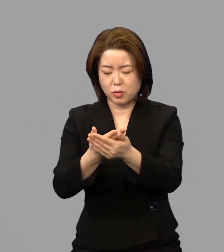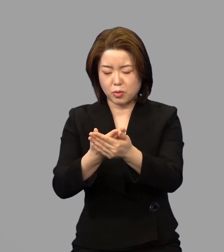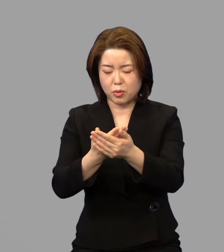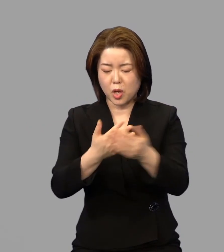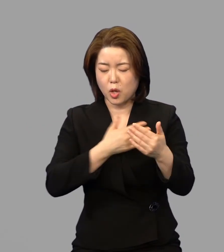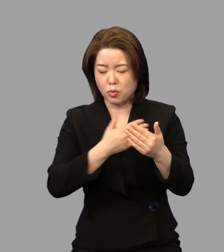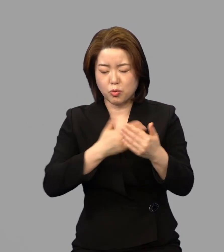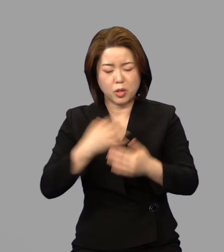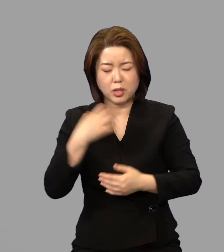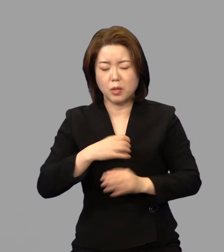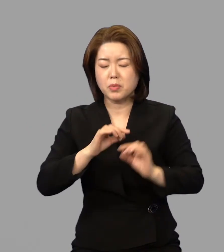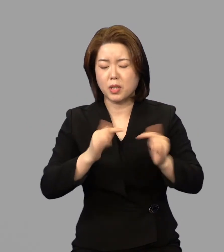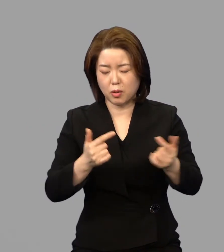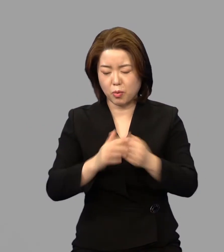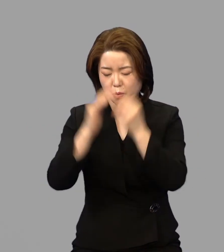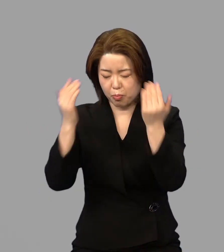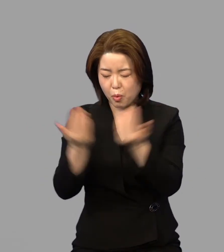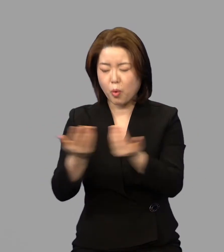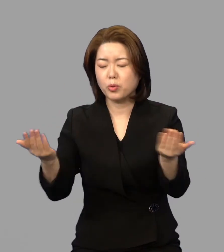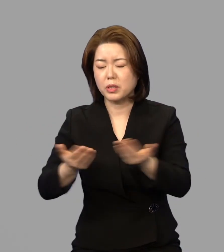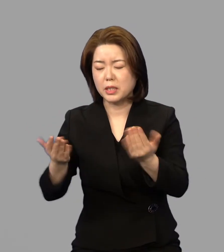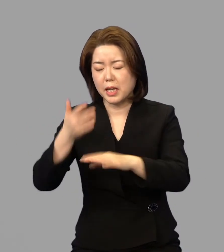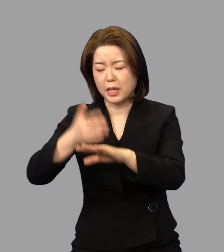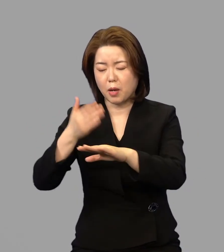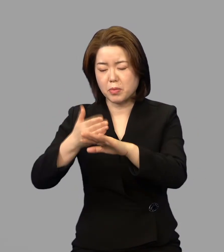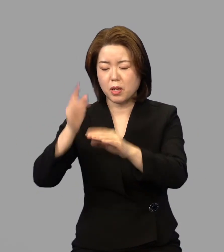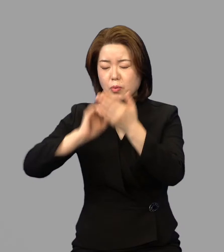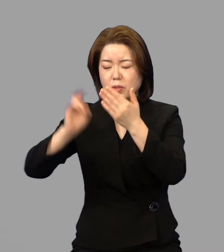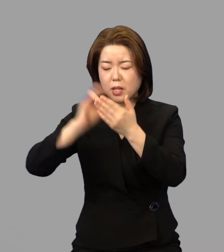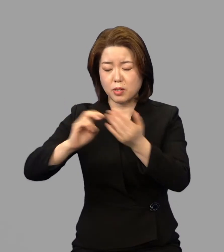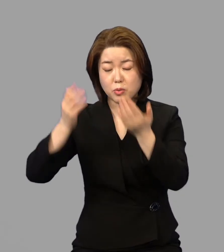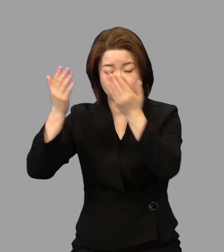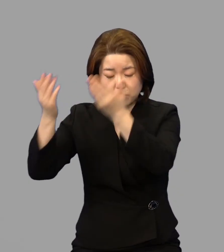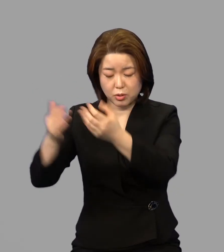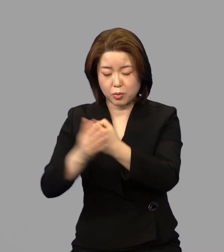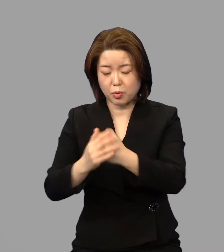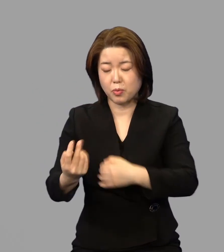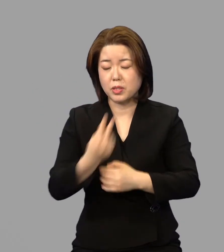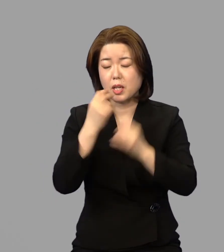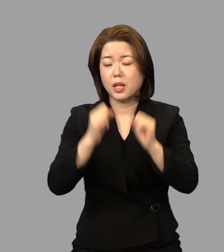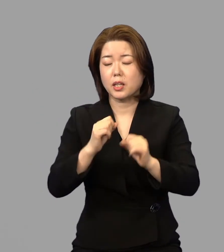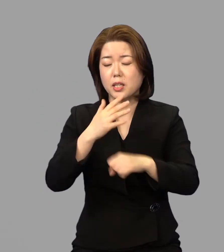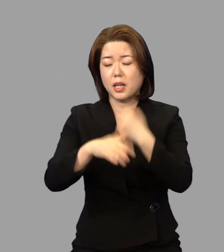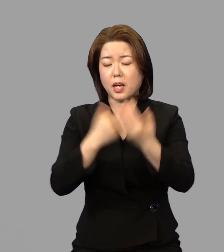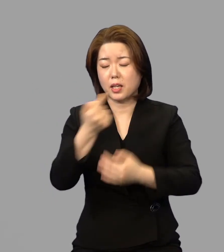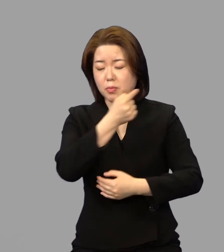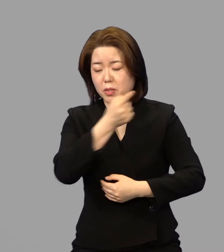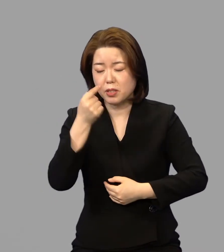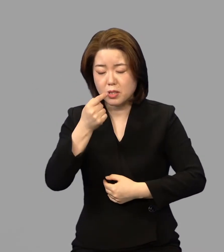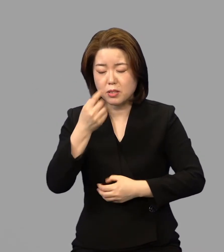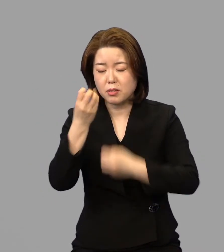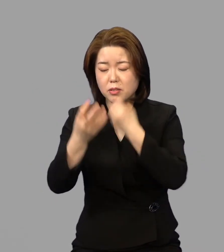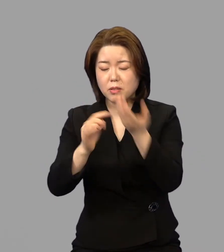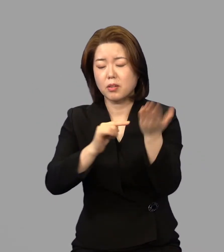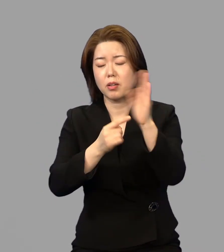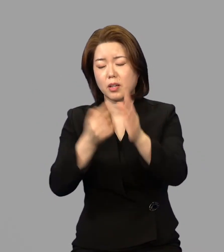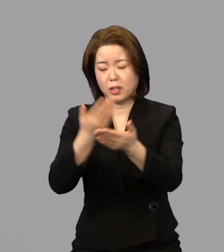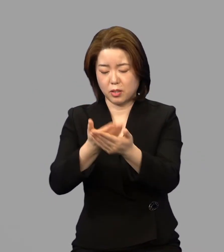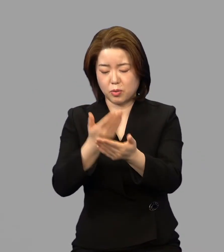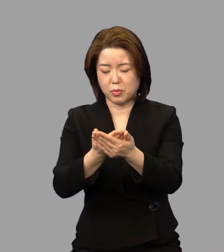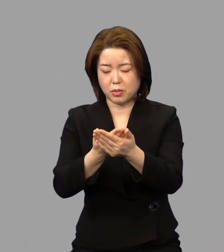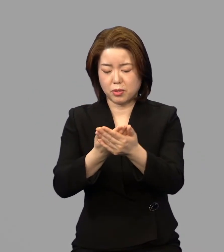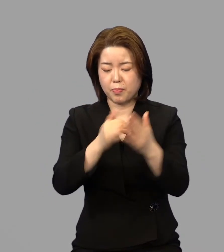않으며 모든 일에 감사하고 찬송하며 살아계신 하나님을 증거하게 하소서.